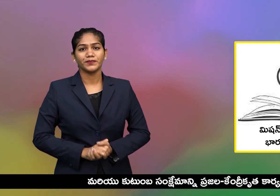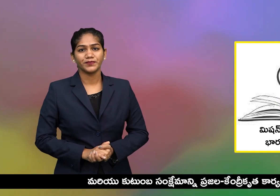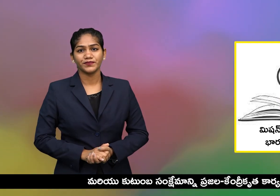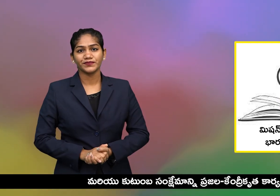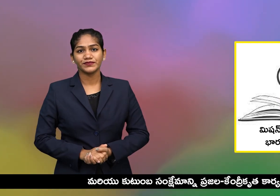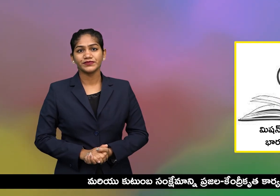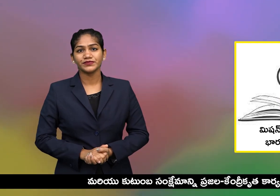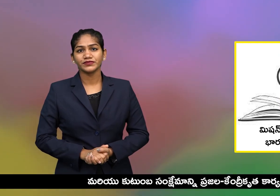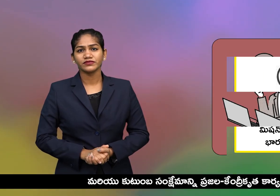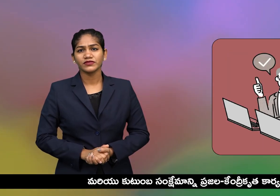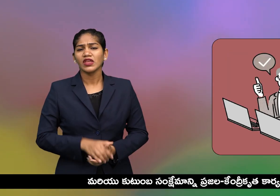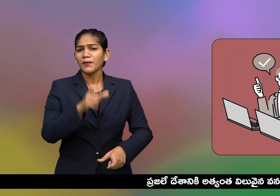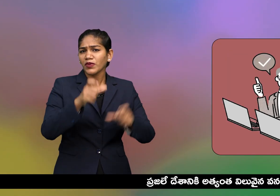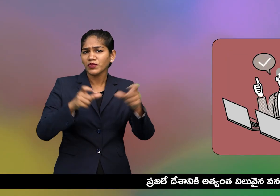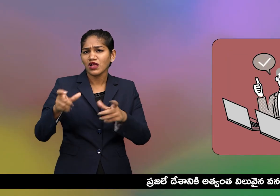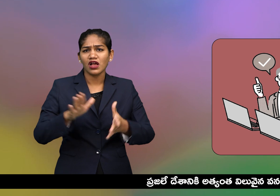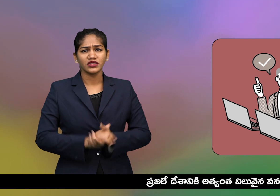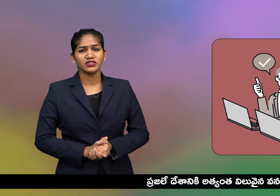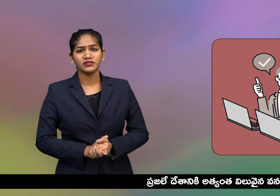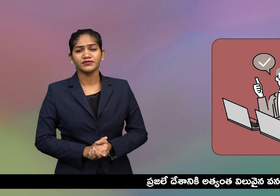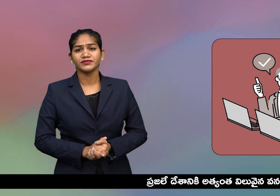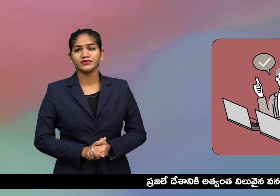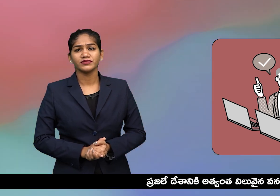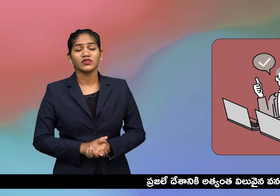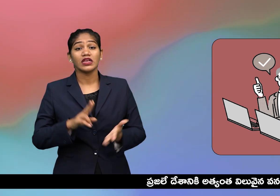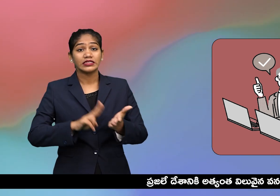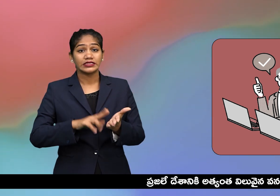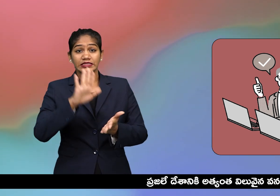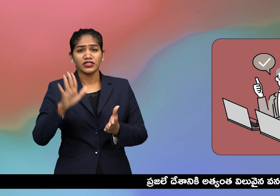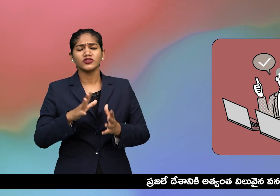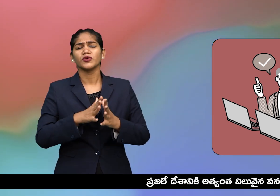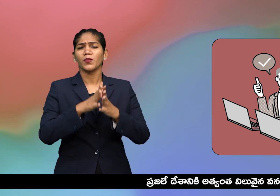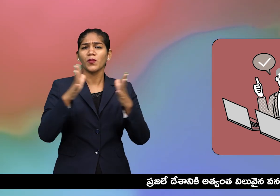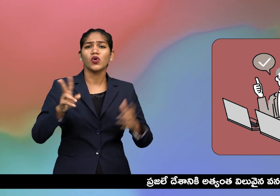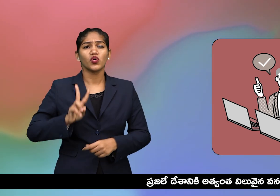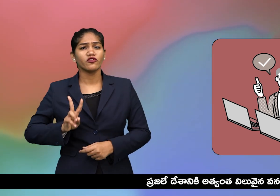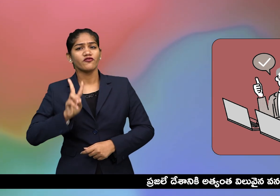మార్చడం. ప్రజలు దేశానికి అత్యంత విలువైన వనరులు.